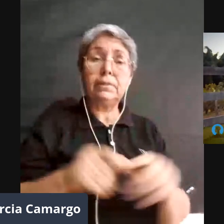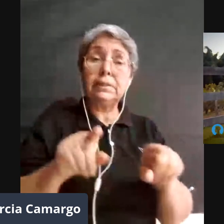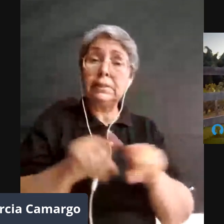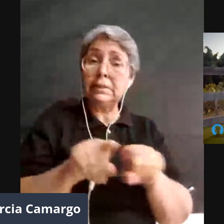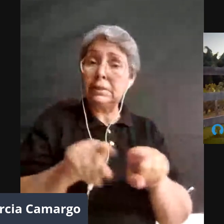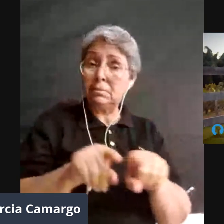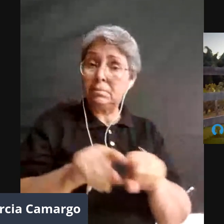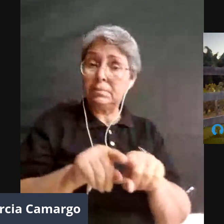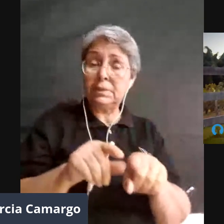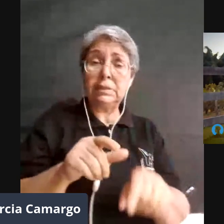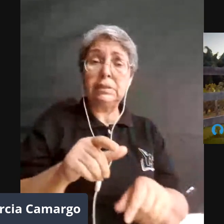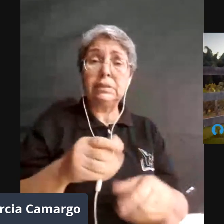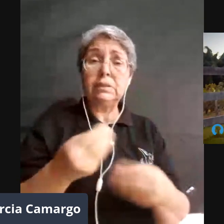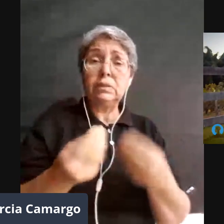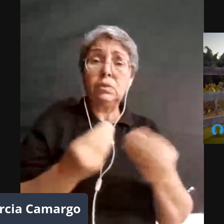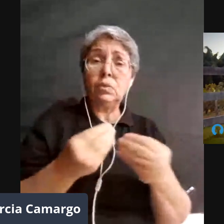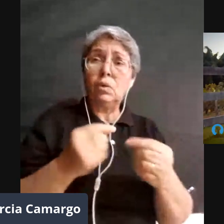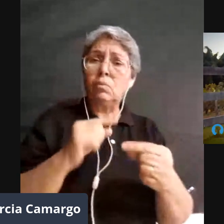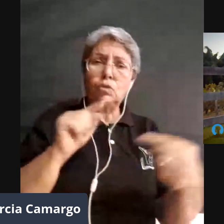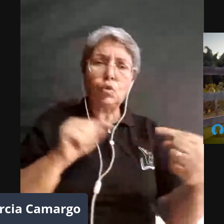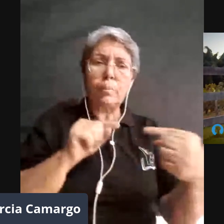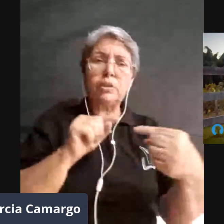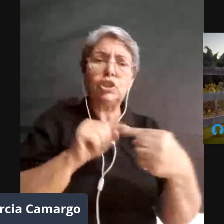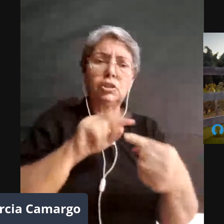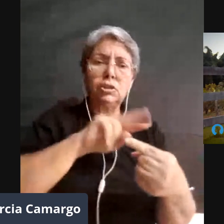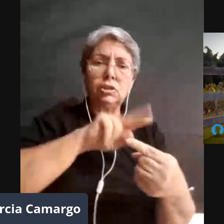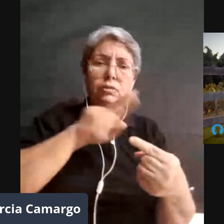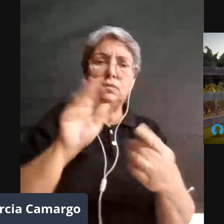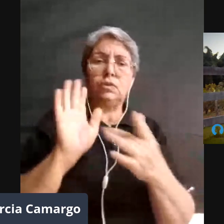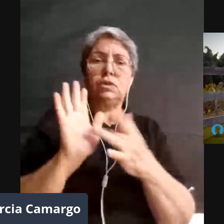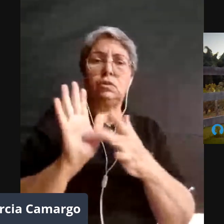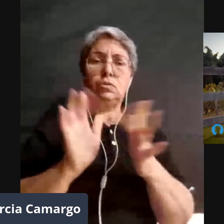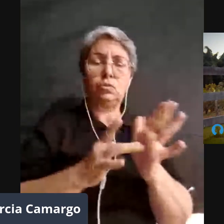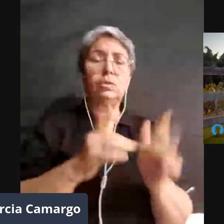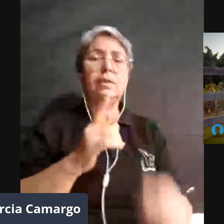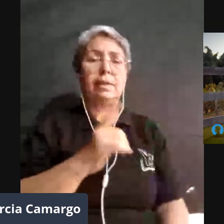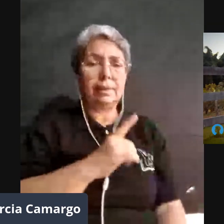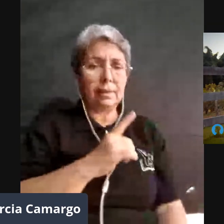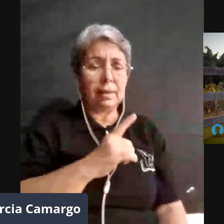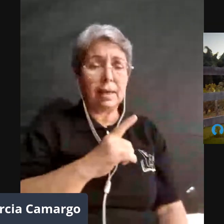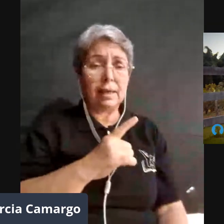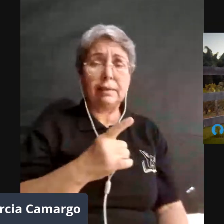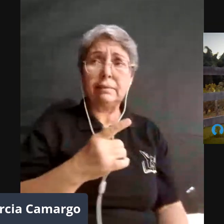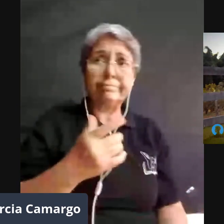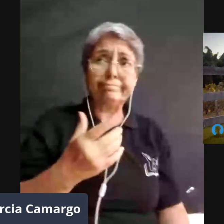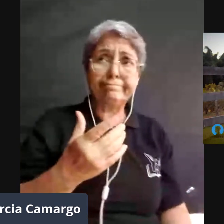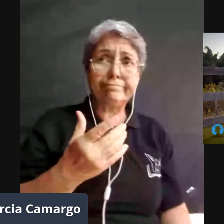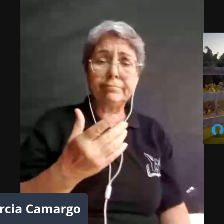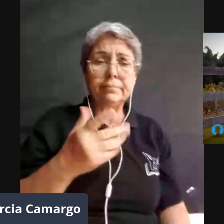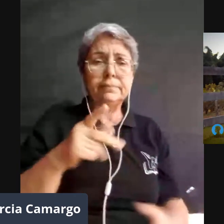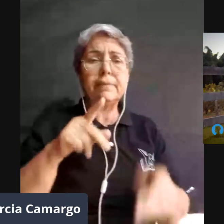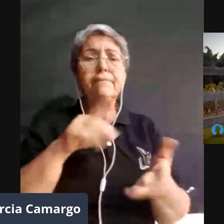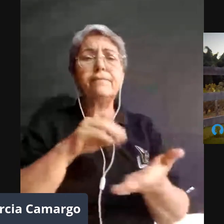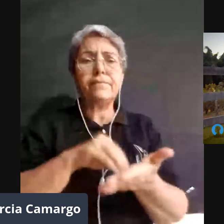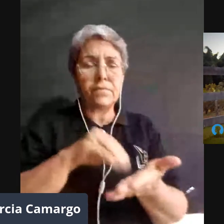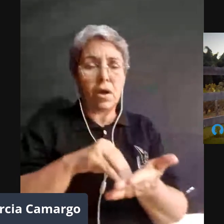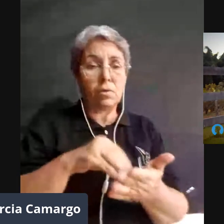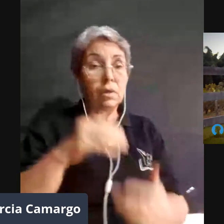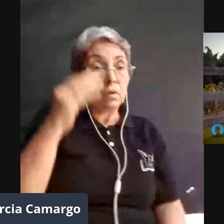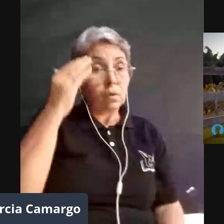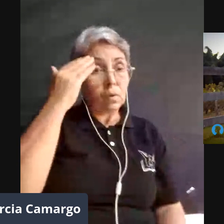os objetivos de Jesus nesses últimos dias. E aquilo que nós não compreendemos, meus irmãos, nós não podemos